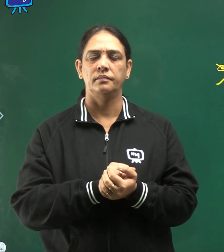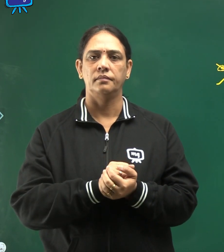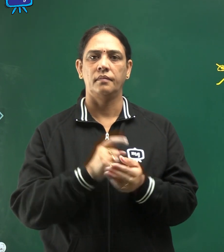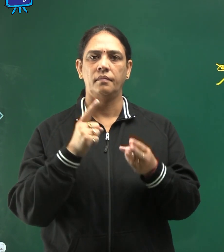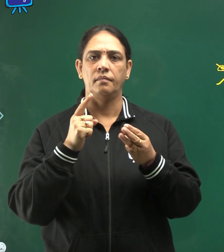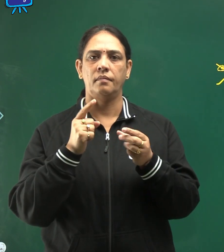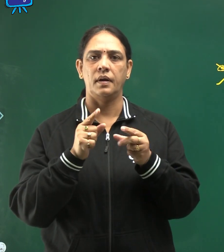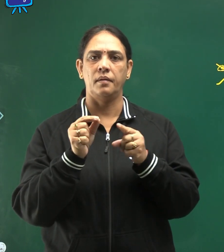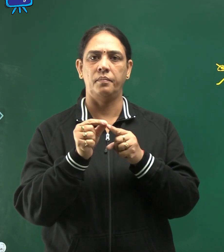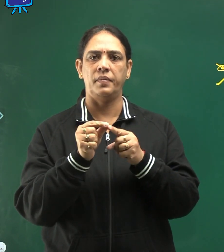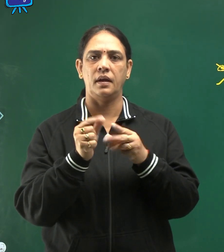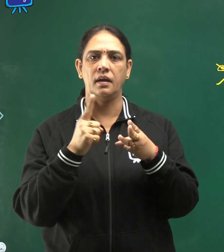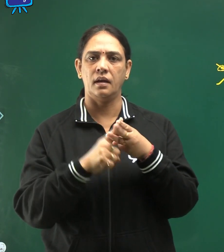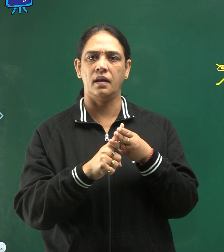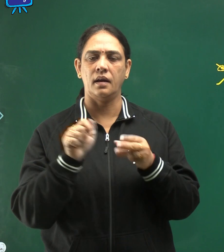PE है